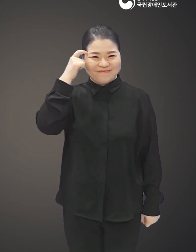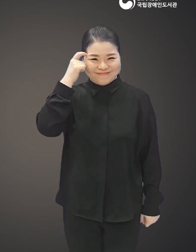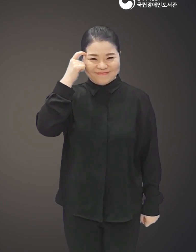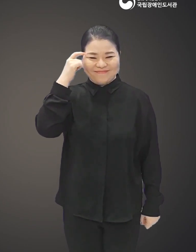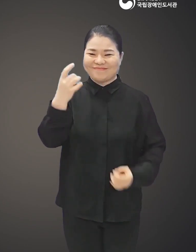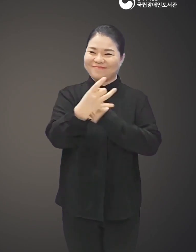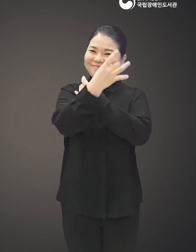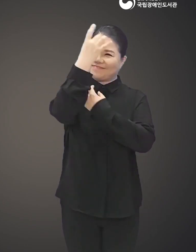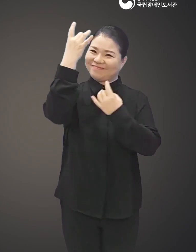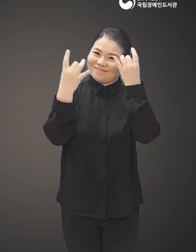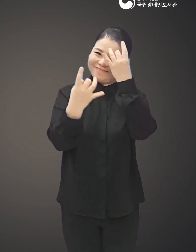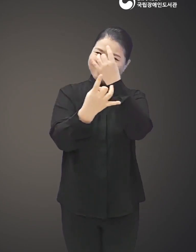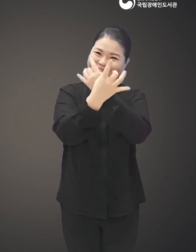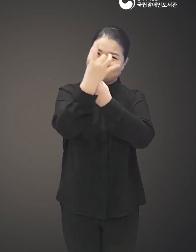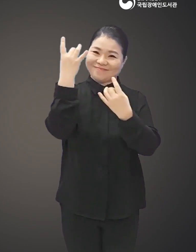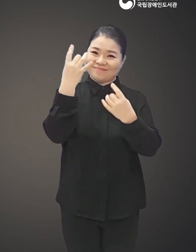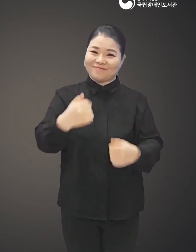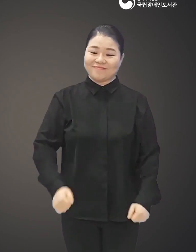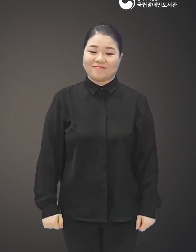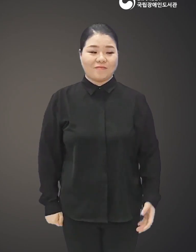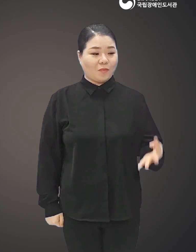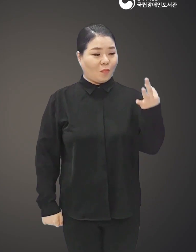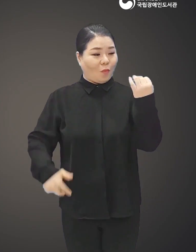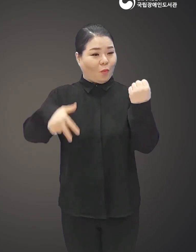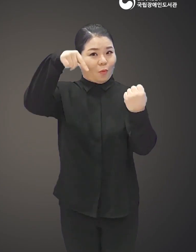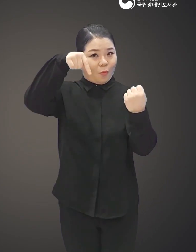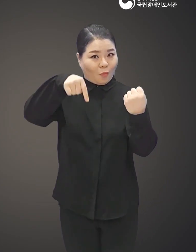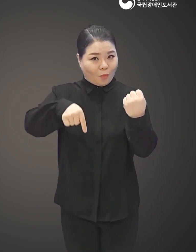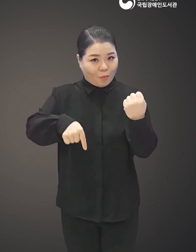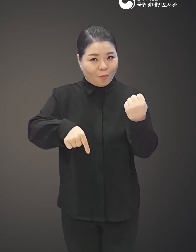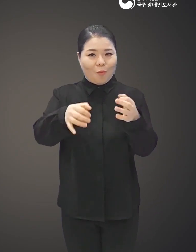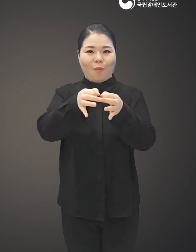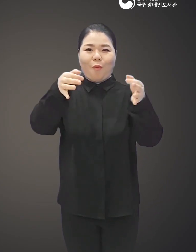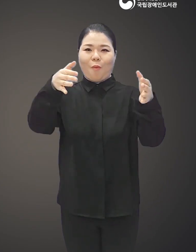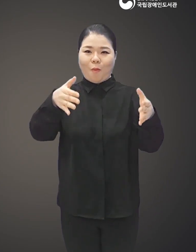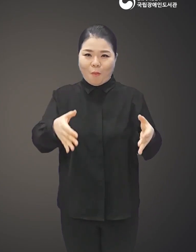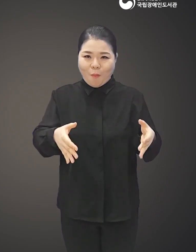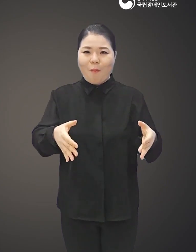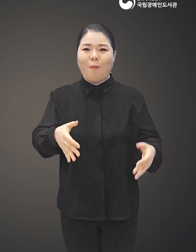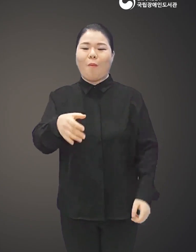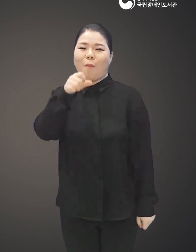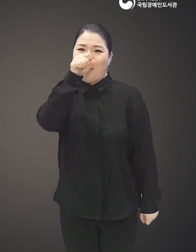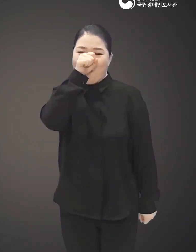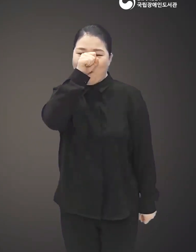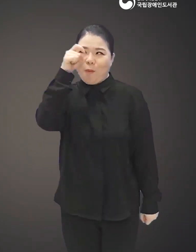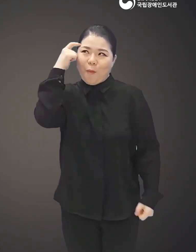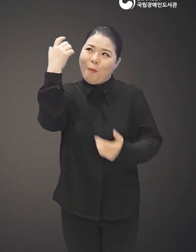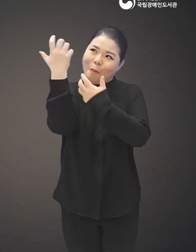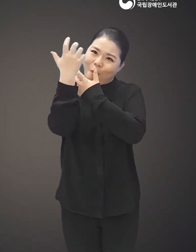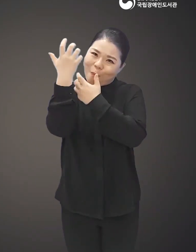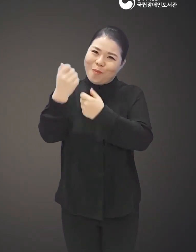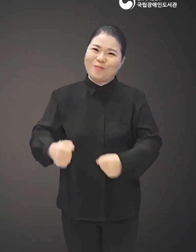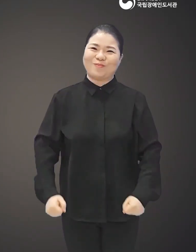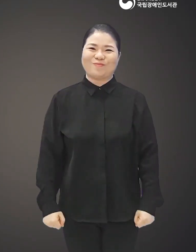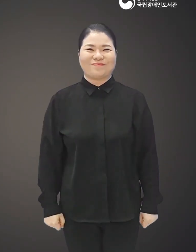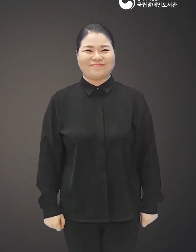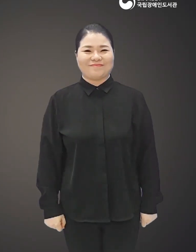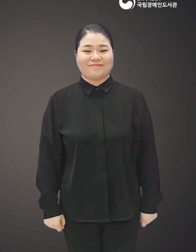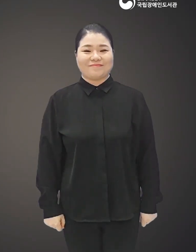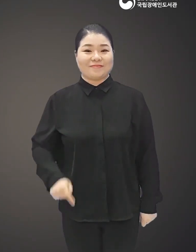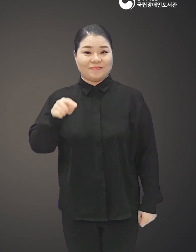수가 없었지요. 몇 주 동안 현기증이 날 지경이었다니까요. 그